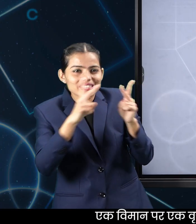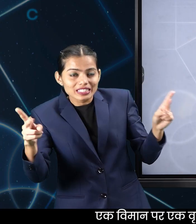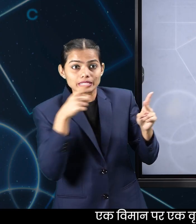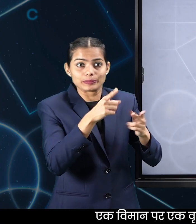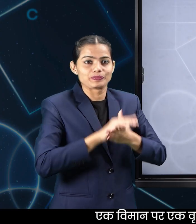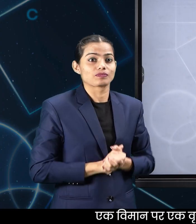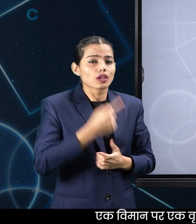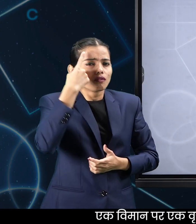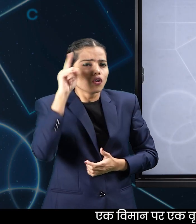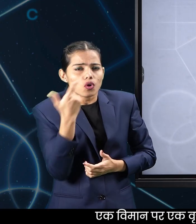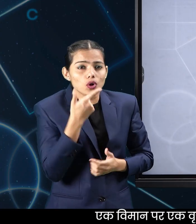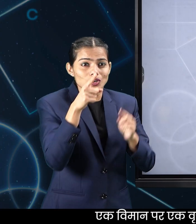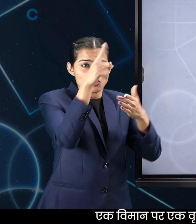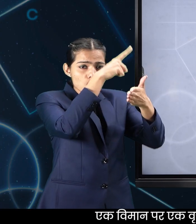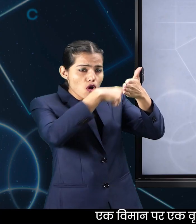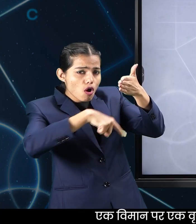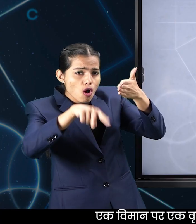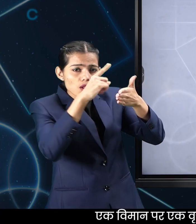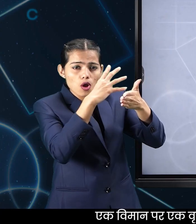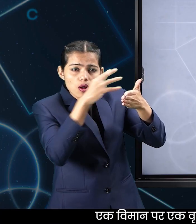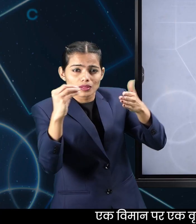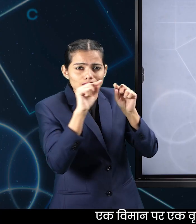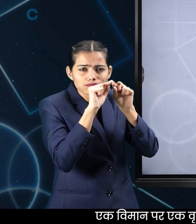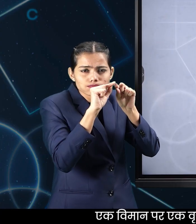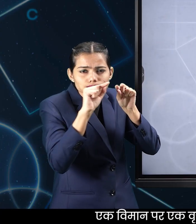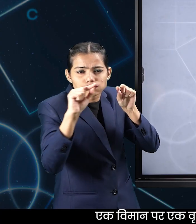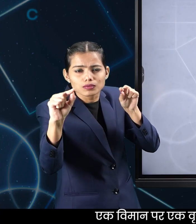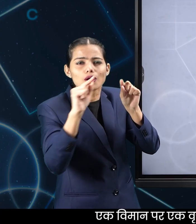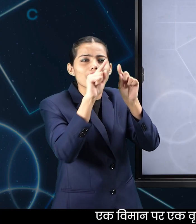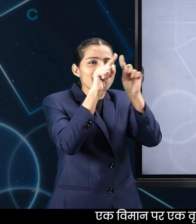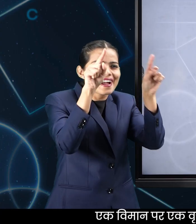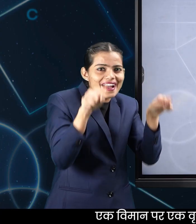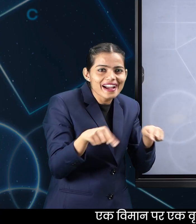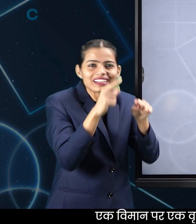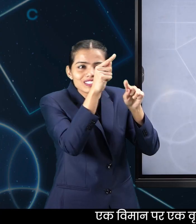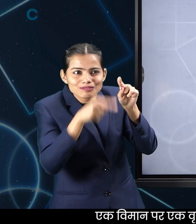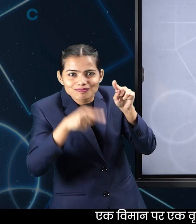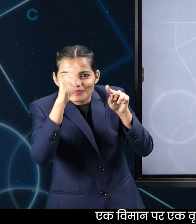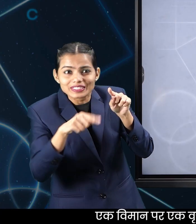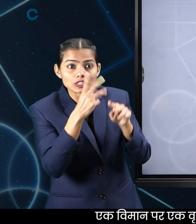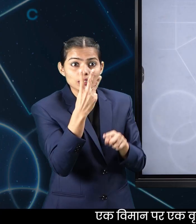एक विमान पर एक वृत्त और एक रेखा के लिए 3 संभावनाएं हो सकती है।